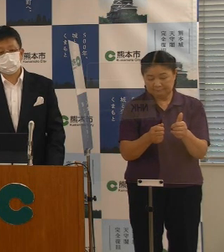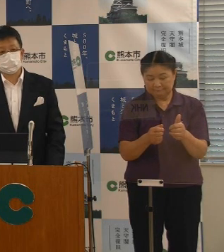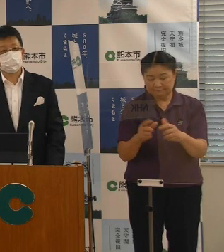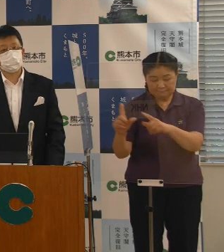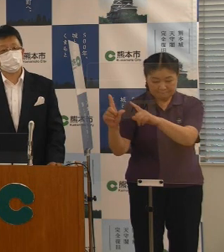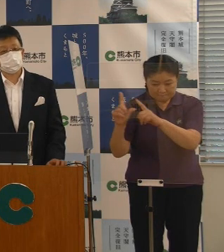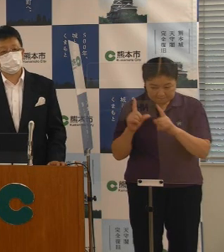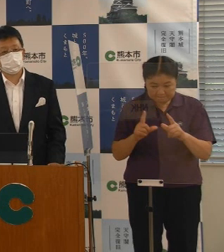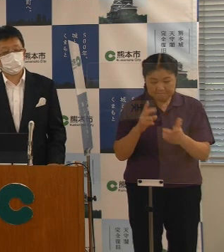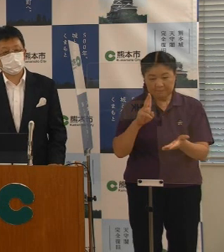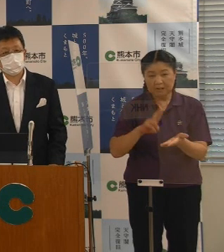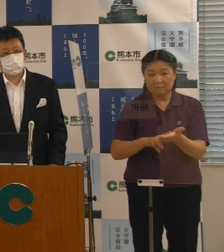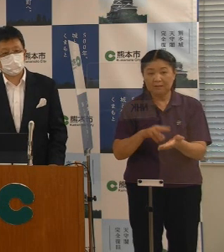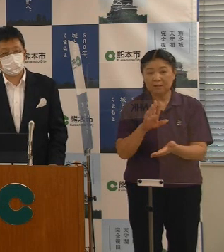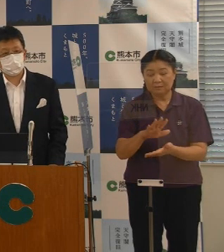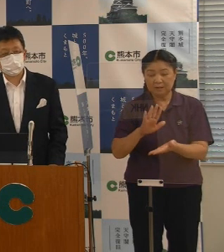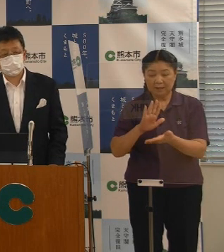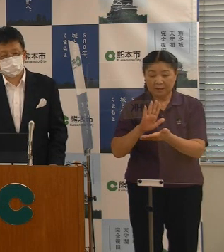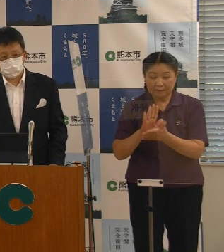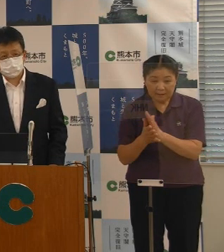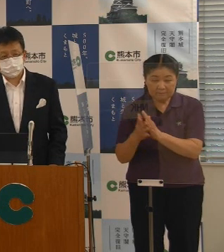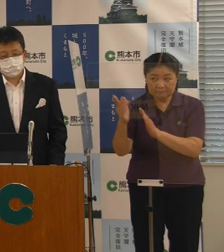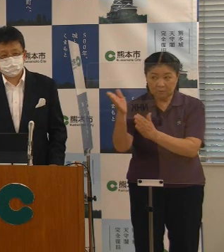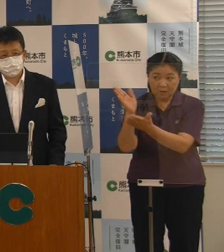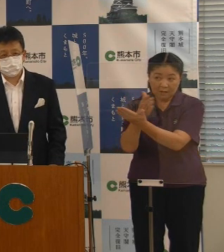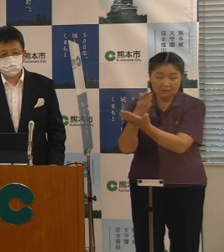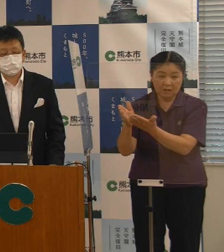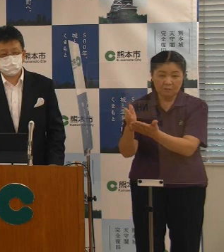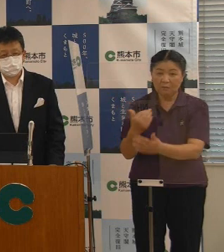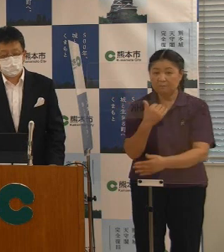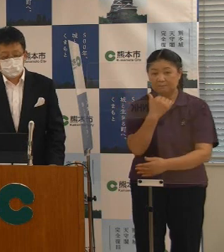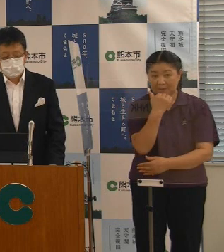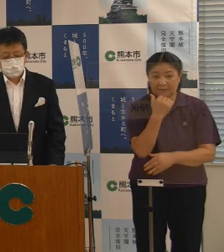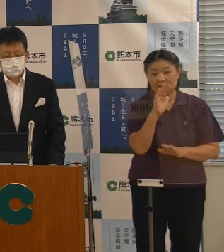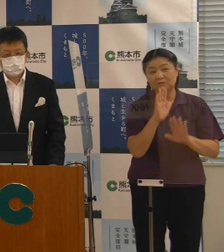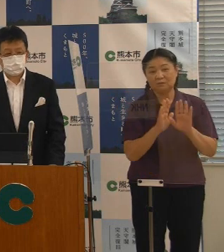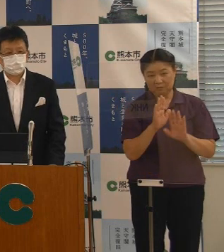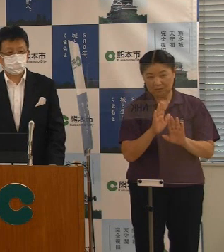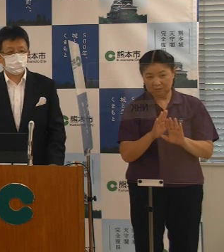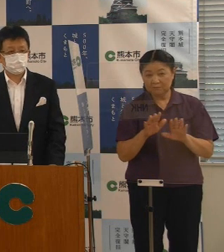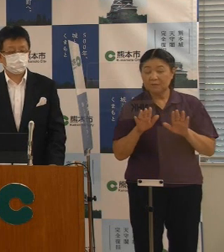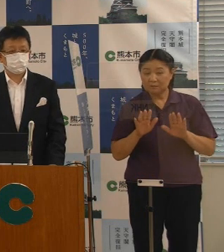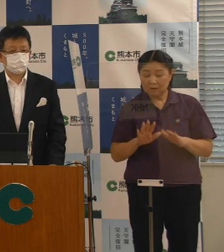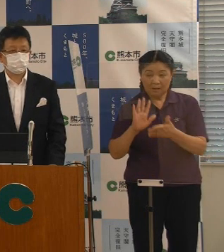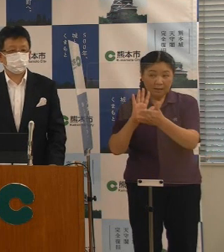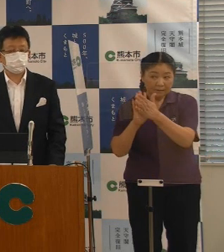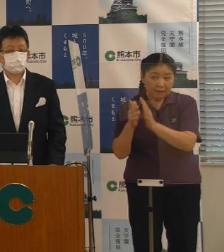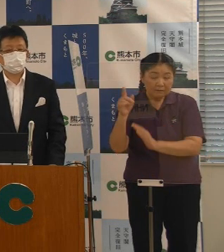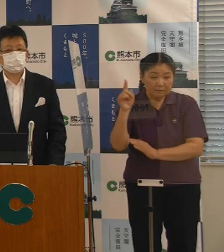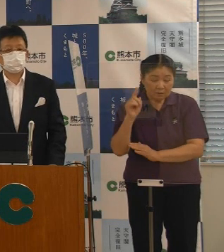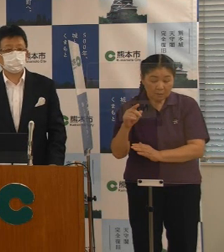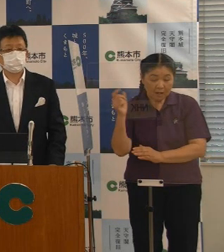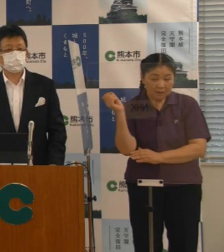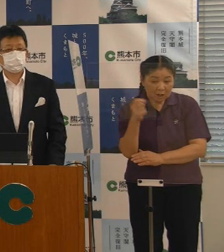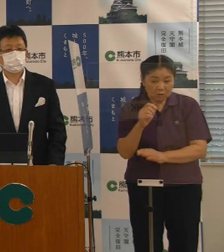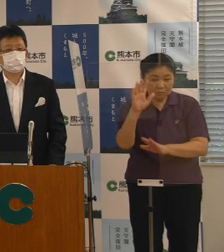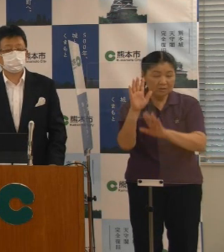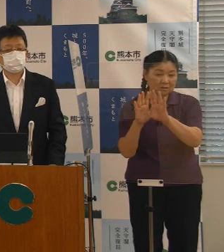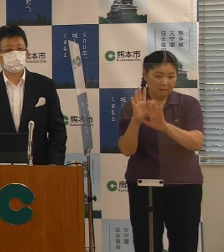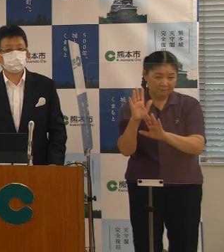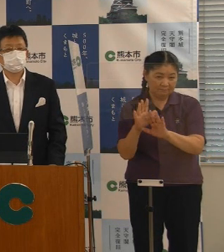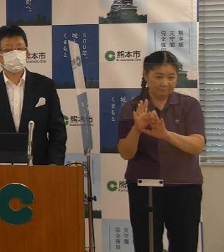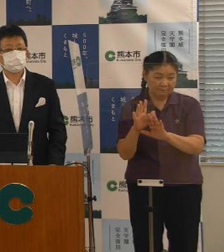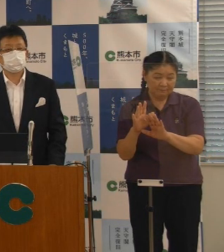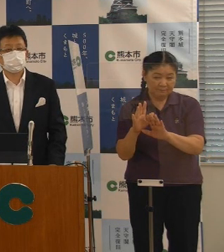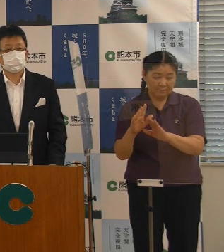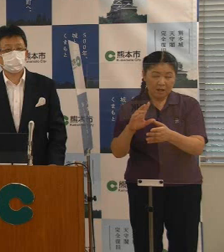が定まっていますので、県の判断を待ちたいというふうに思っています。で、今のところ県の方では緊急事態宣言を国